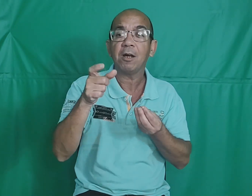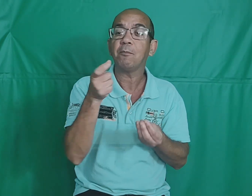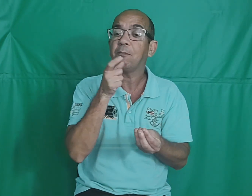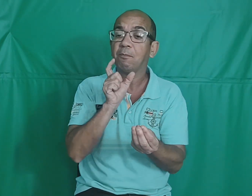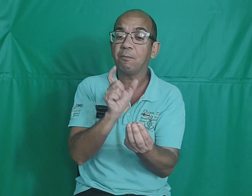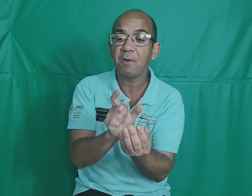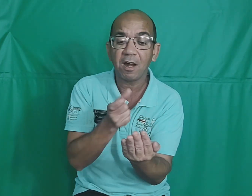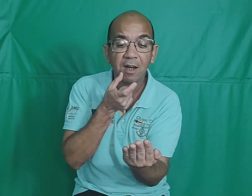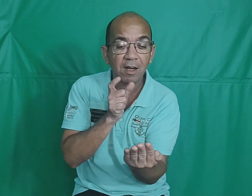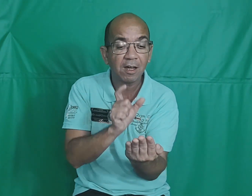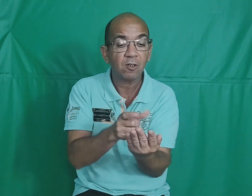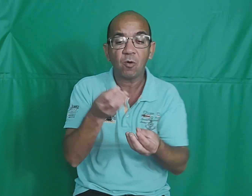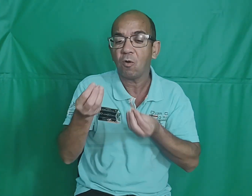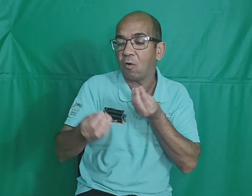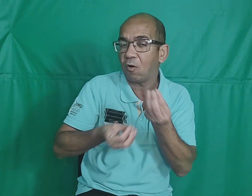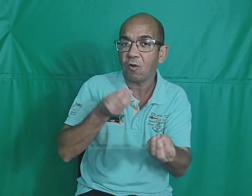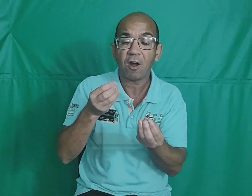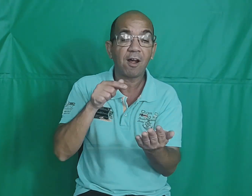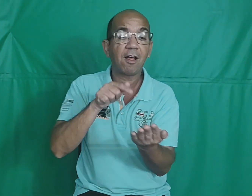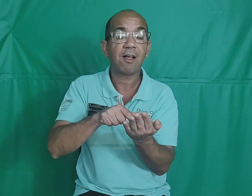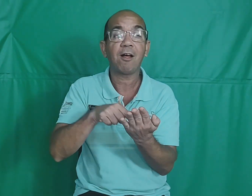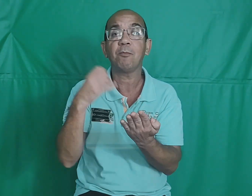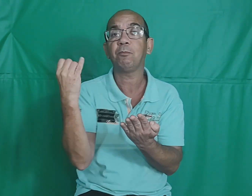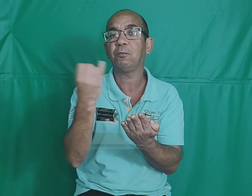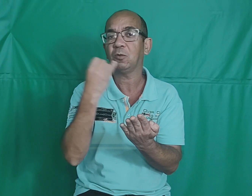entender as palavras. É muito importante.